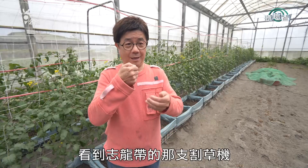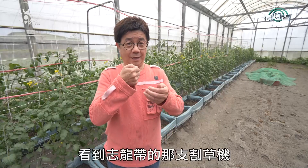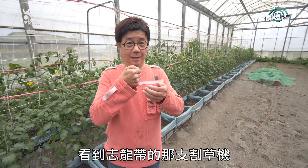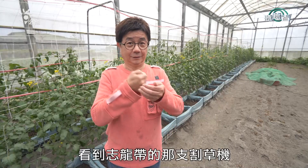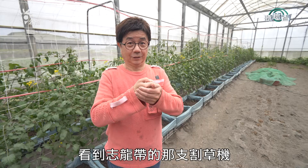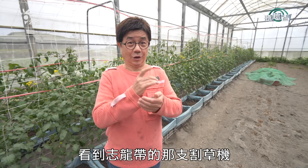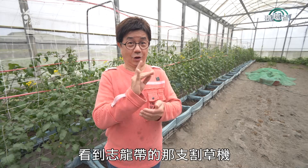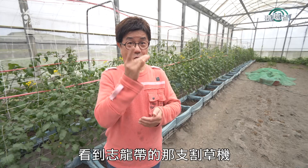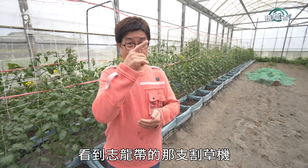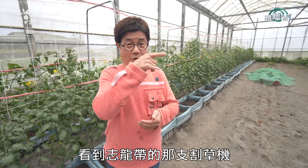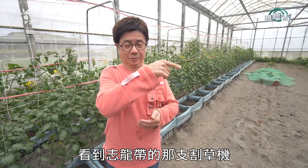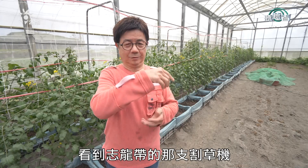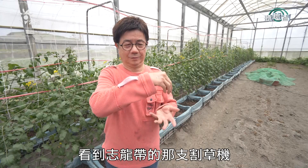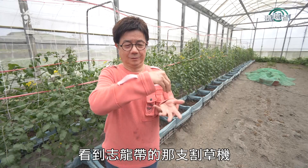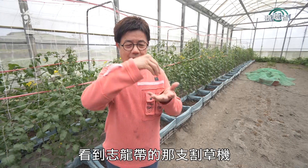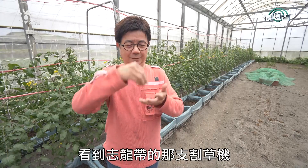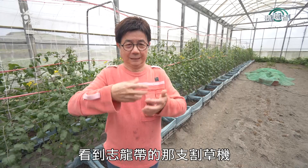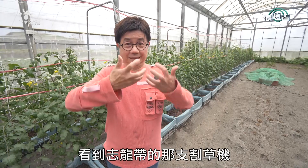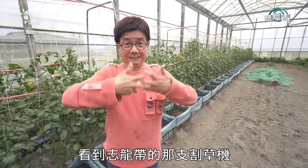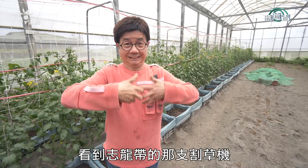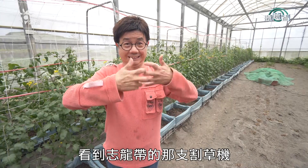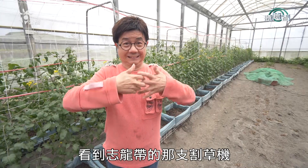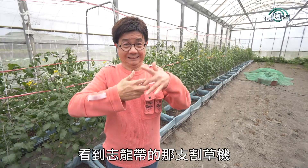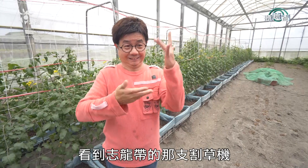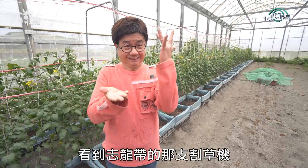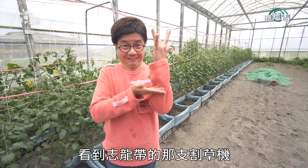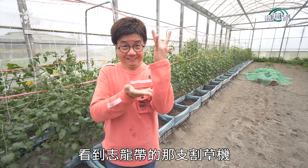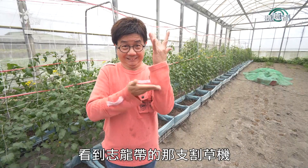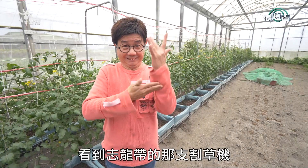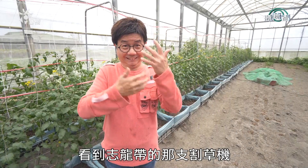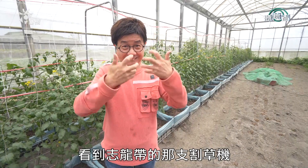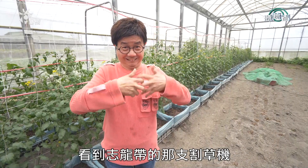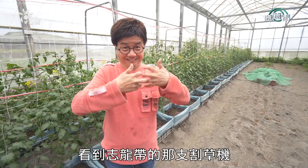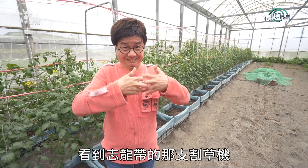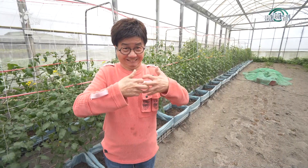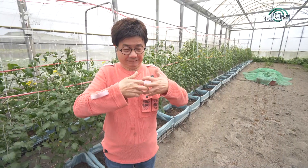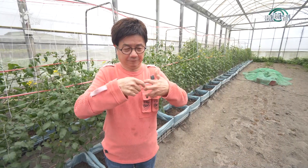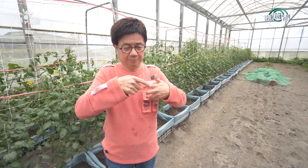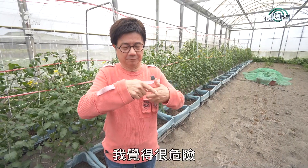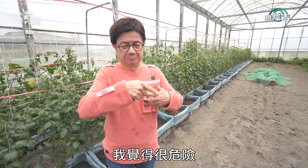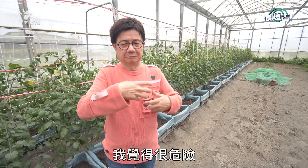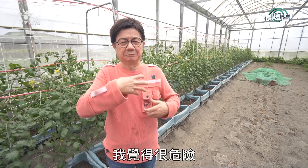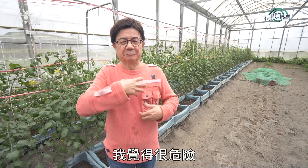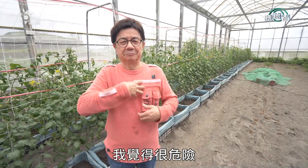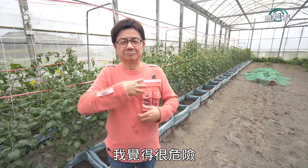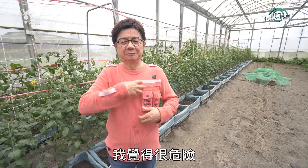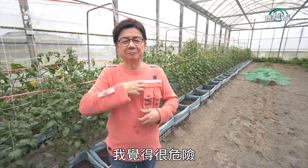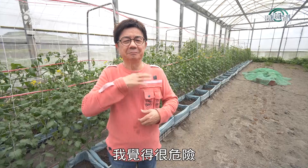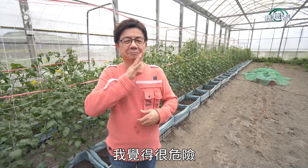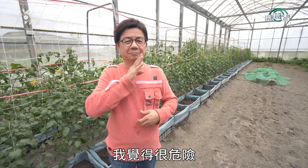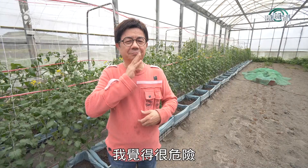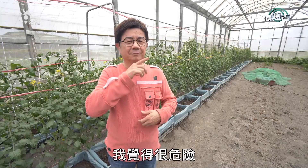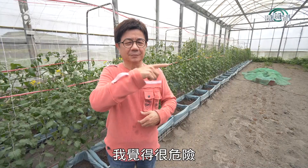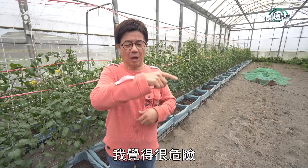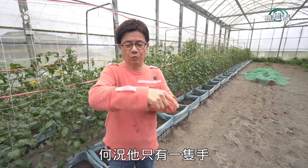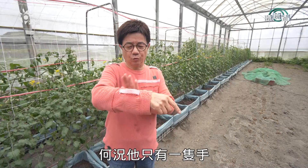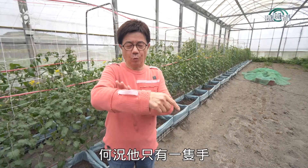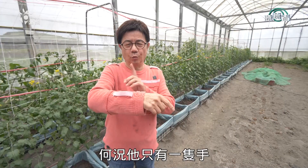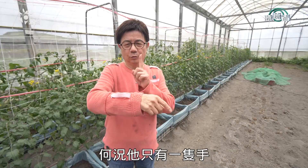看到志龙啊，带的那只割草机啊，哦，我觉得很危险，何况他